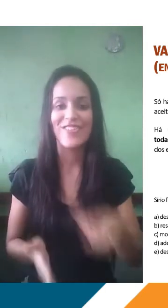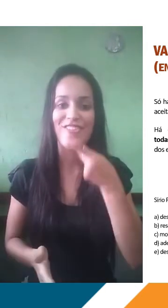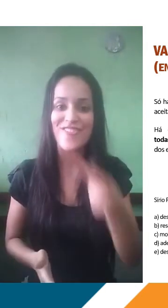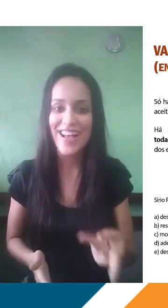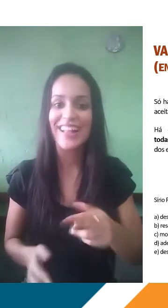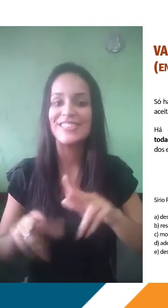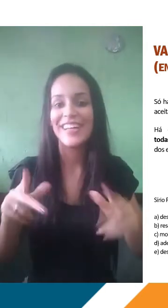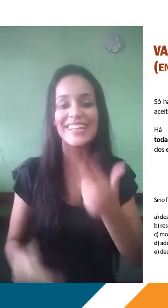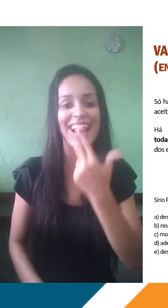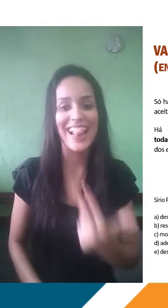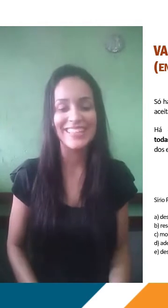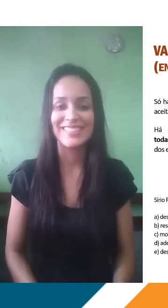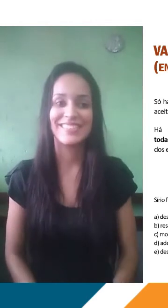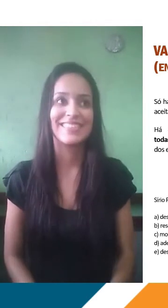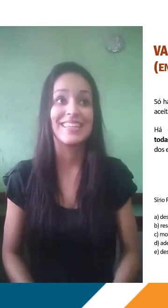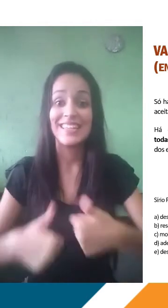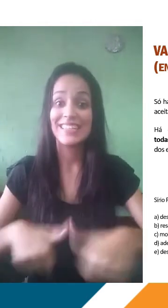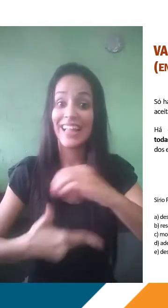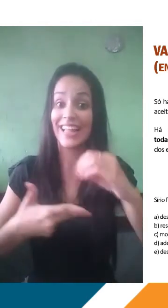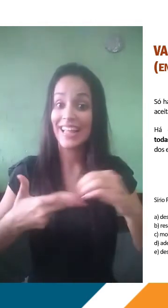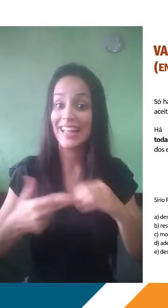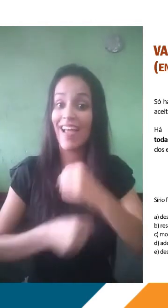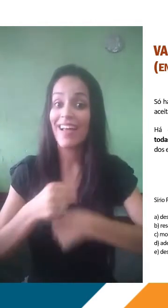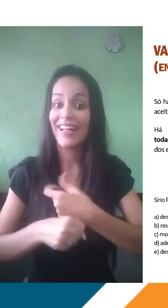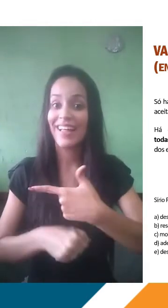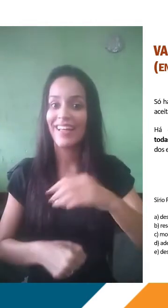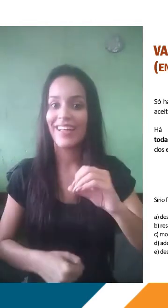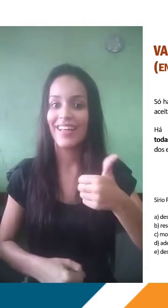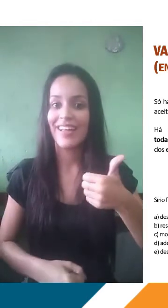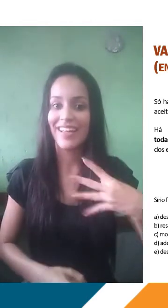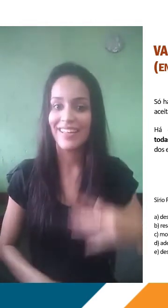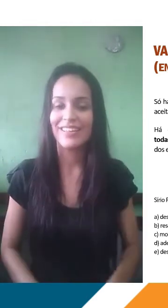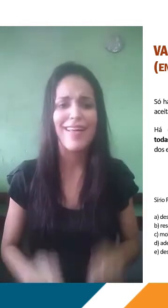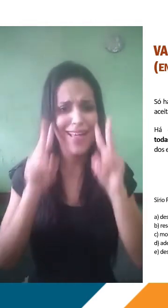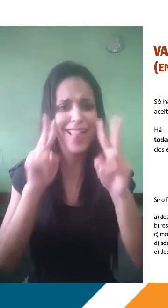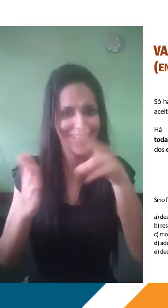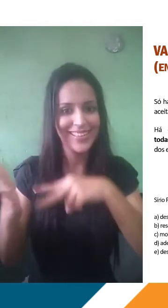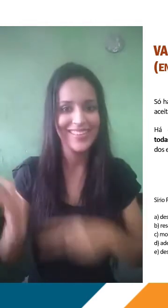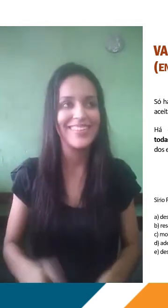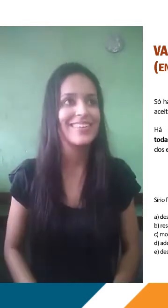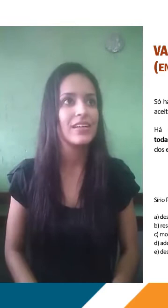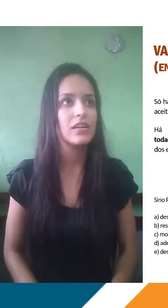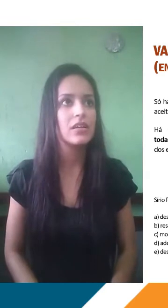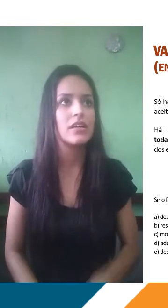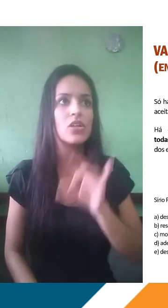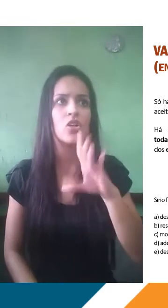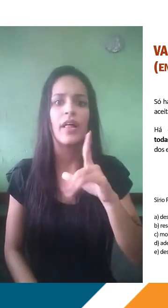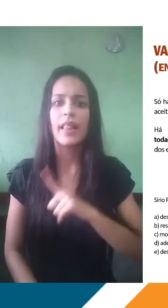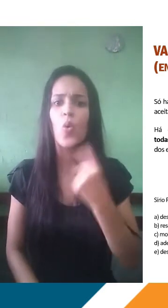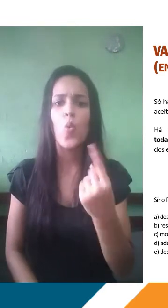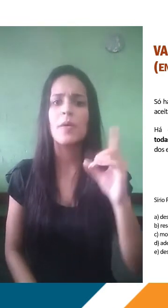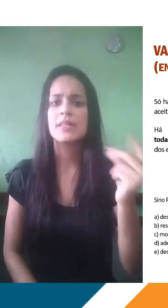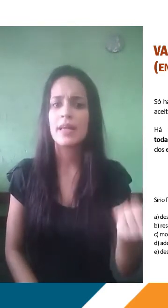variação linguística e está presente no Enem 2014 Vamos ler juntos? Só há uma saída para a